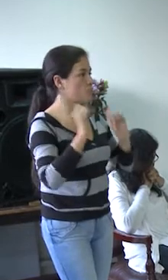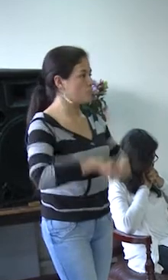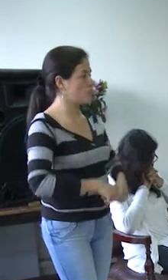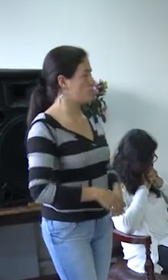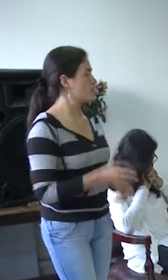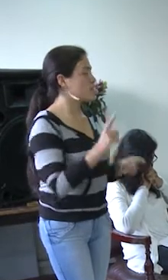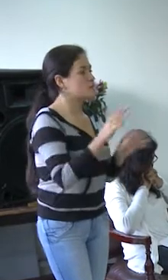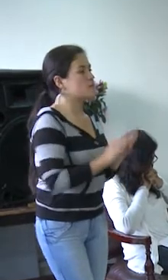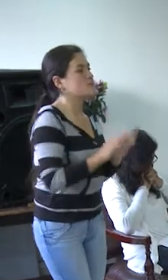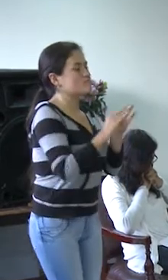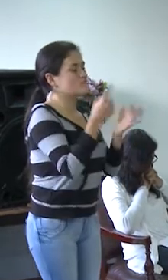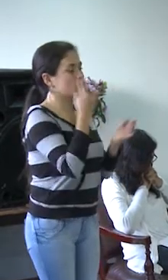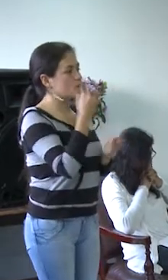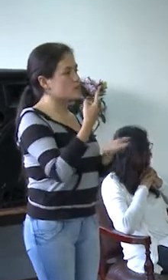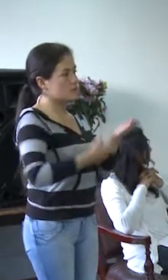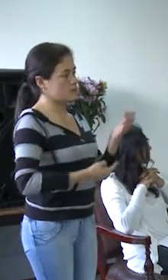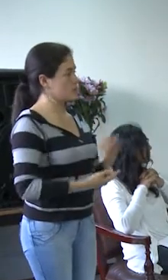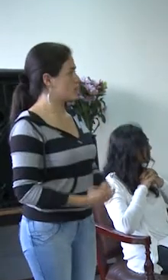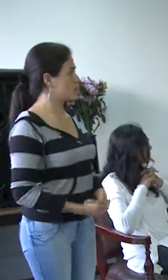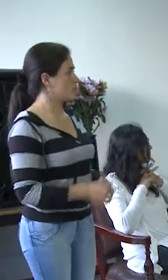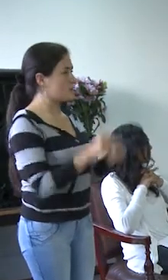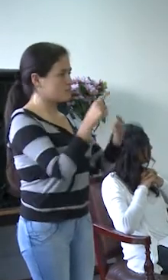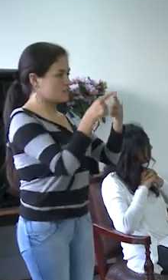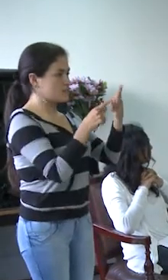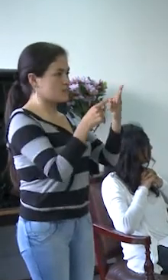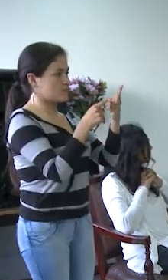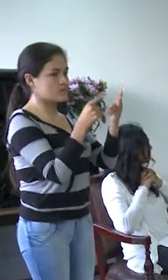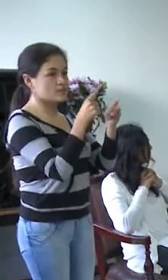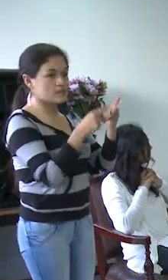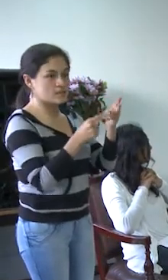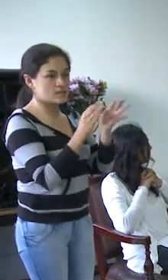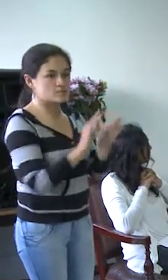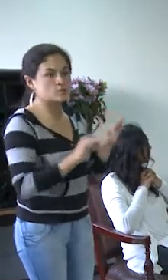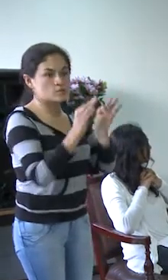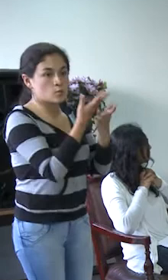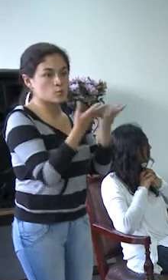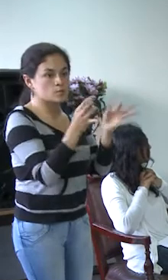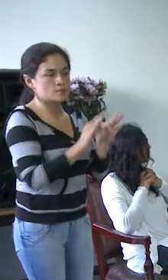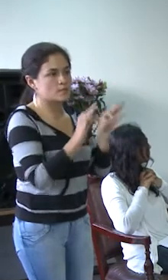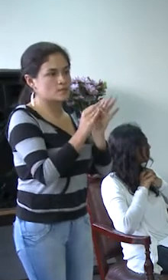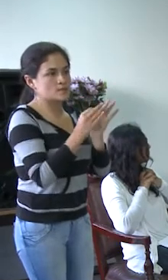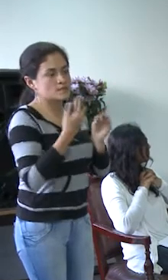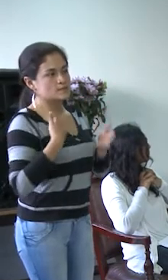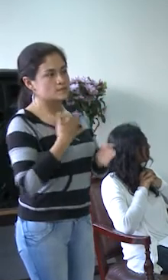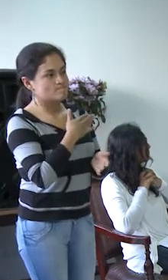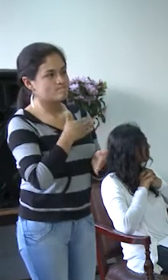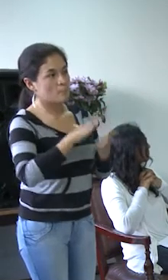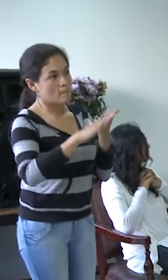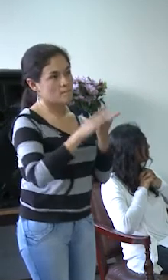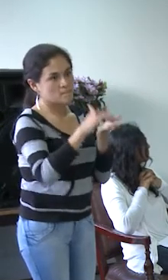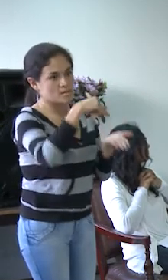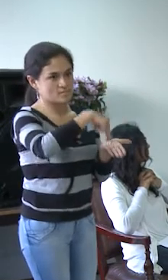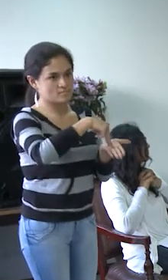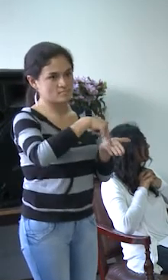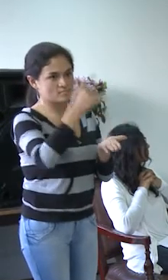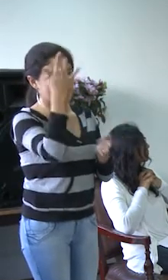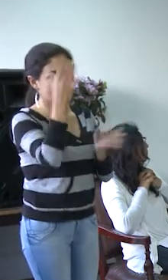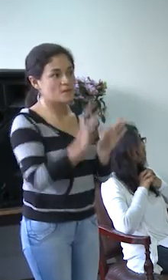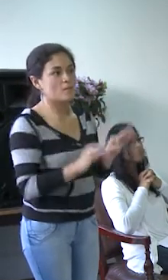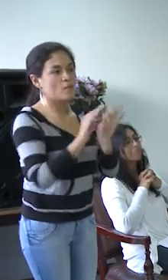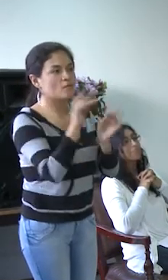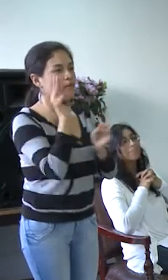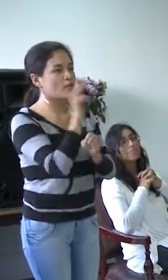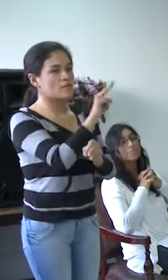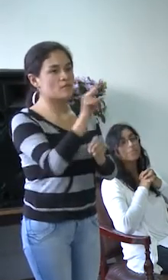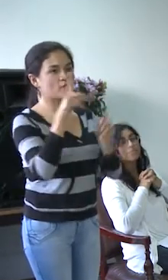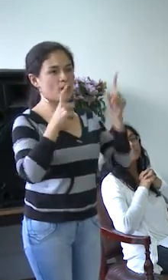nos interesa básicamente tres puntos. Perdón, me paro, que es que para mí es muy importante ver las